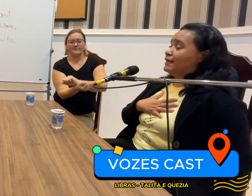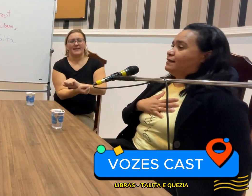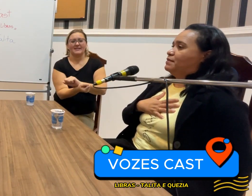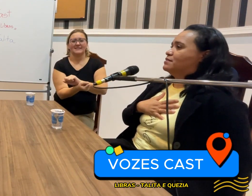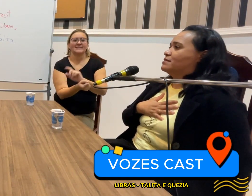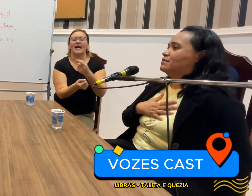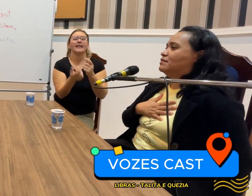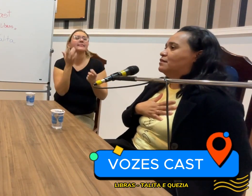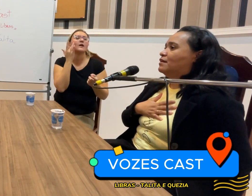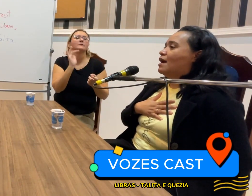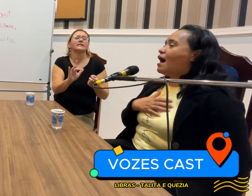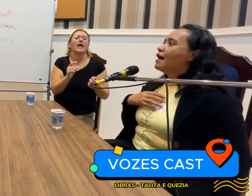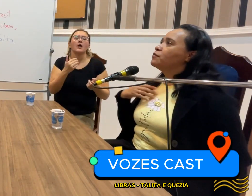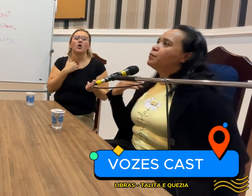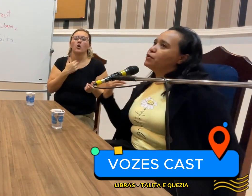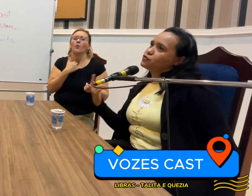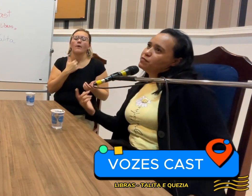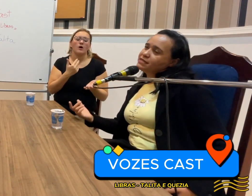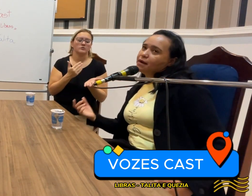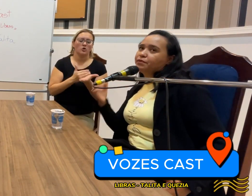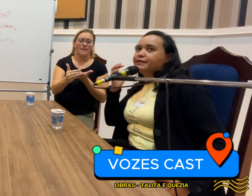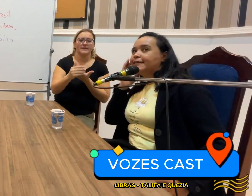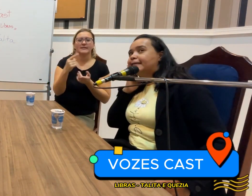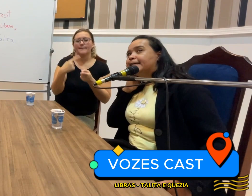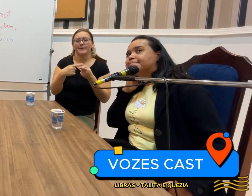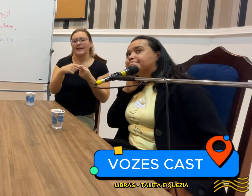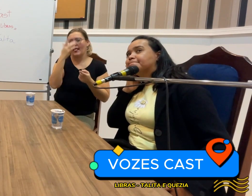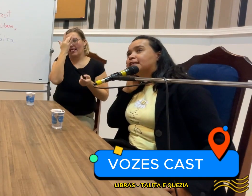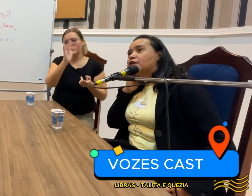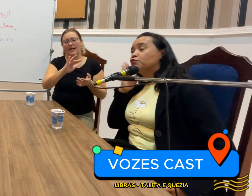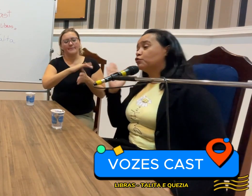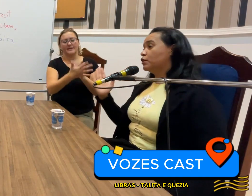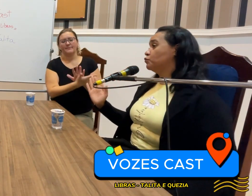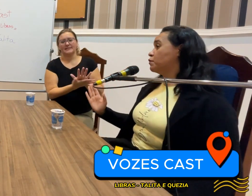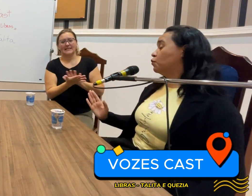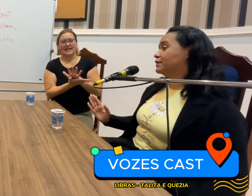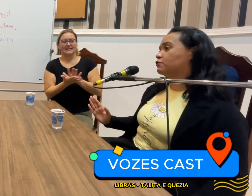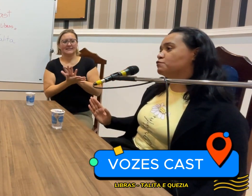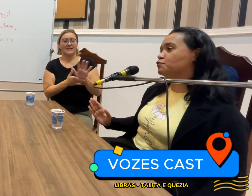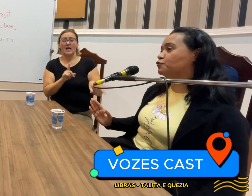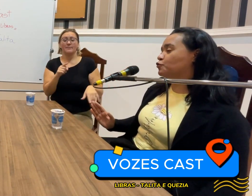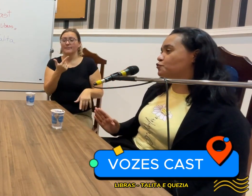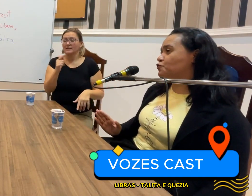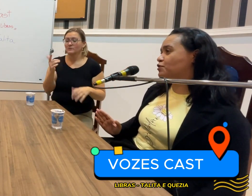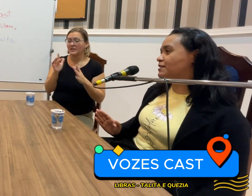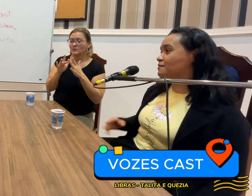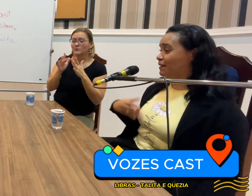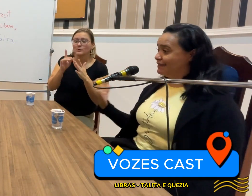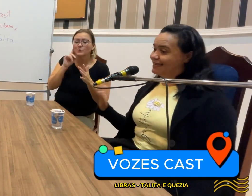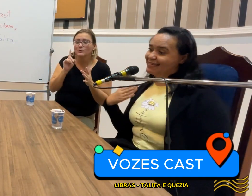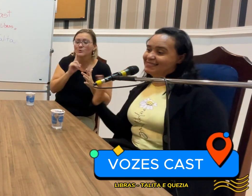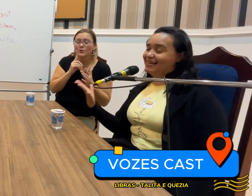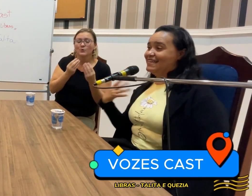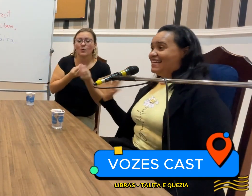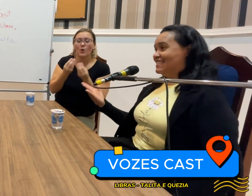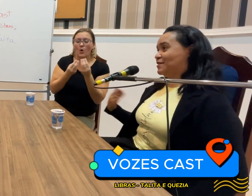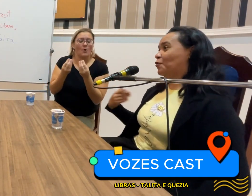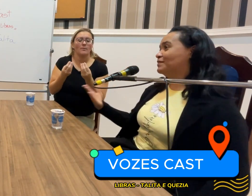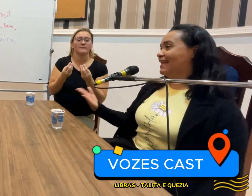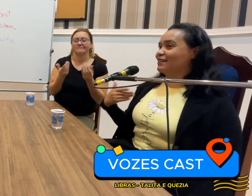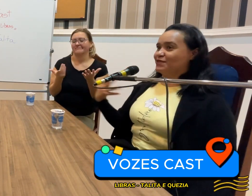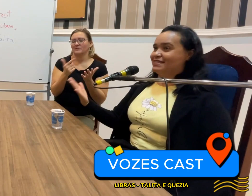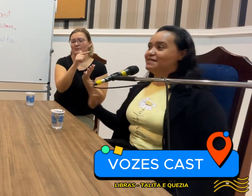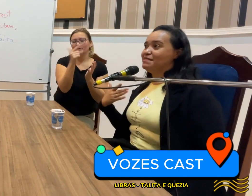porque eu não sei Libras. Sim. Eu não posso começar porque eu não tenho contato com surdo todos os dias para ter